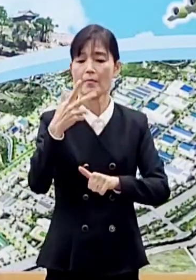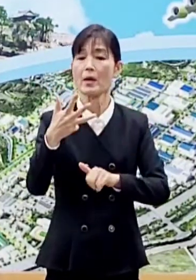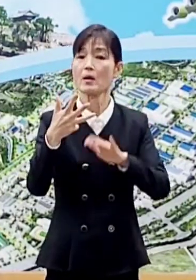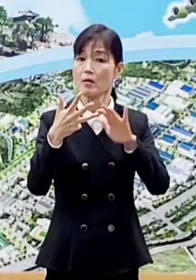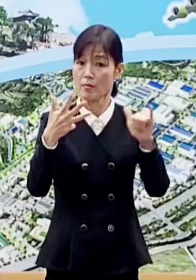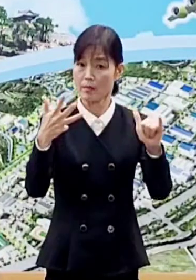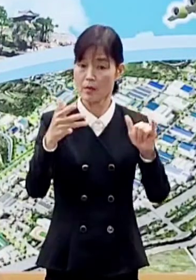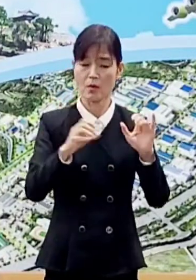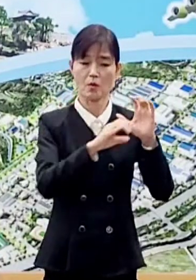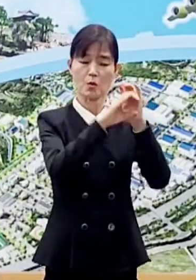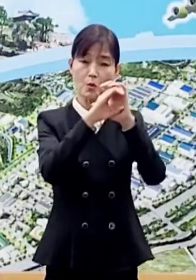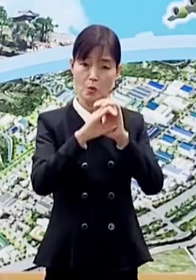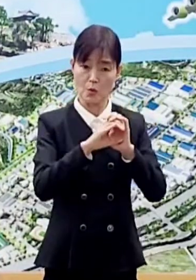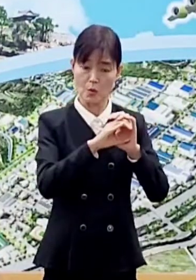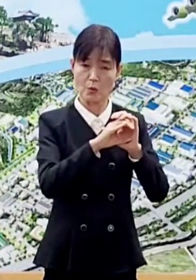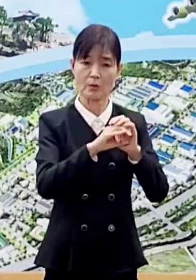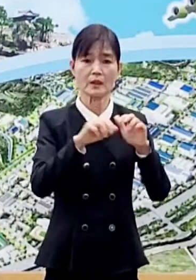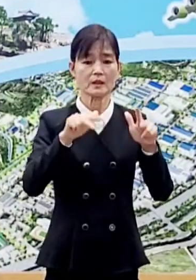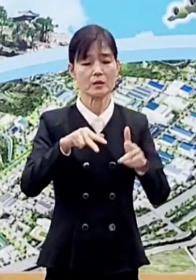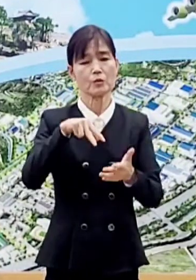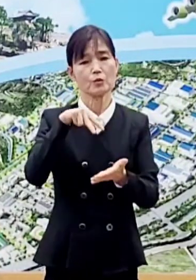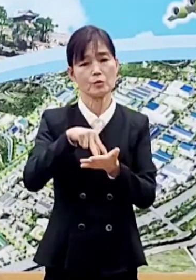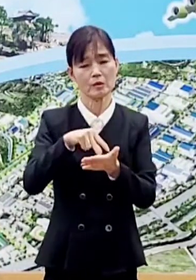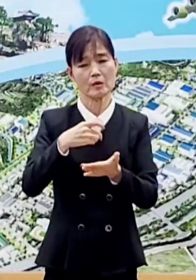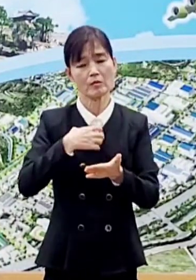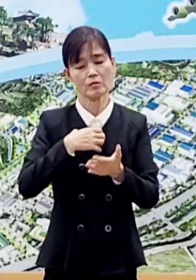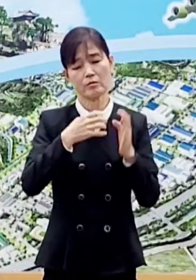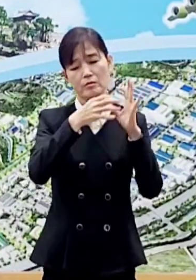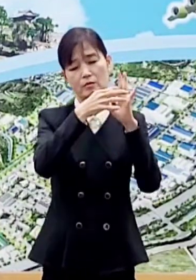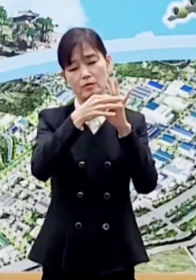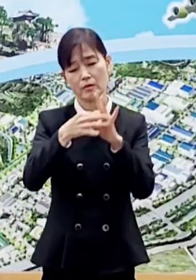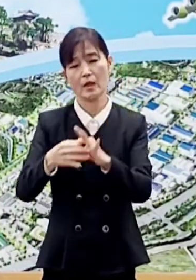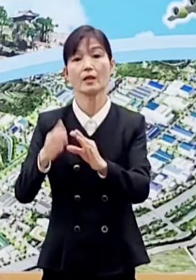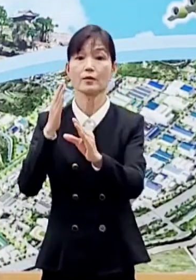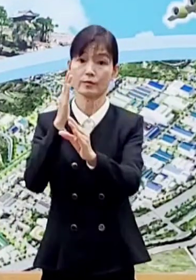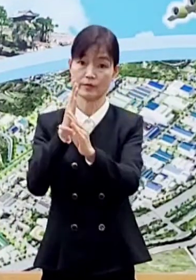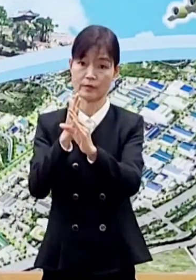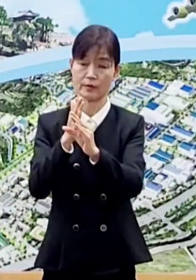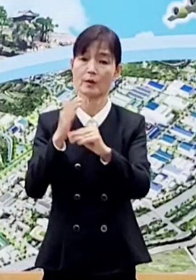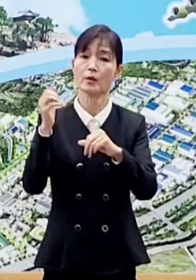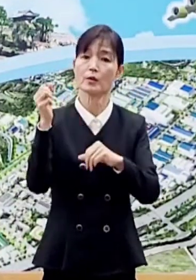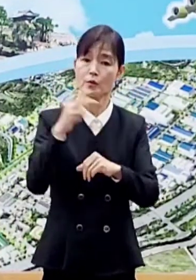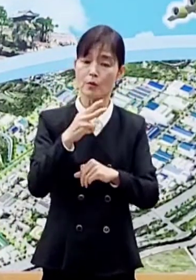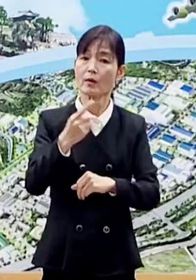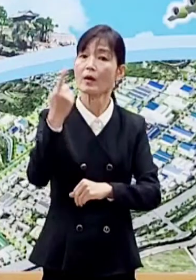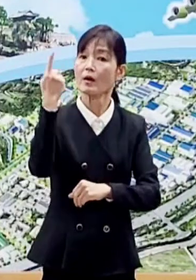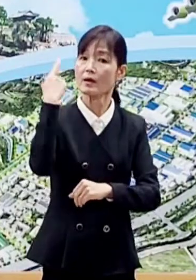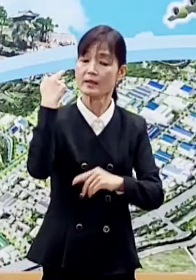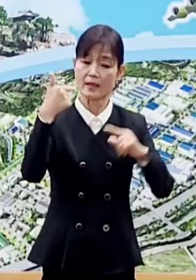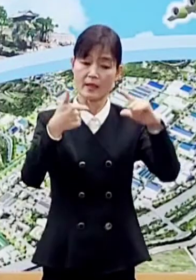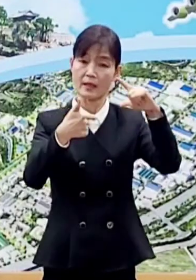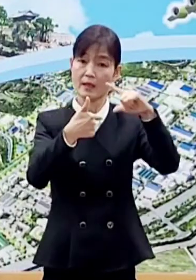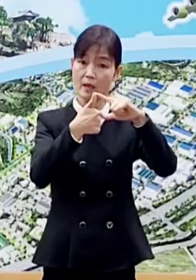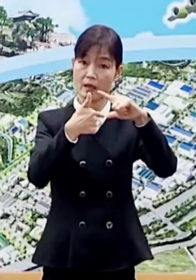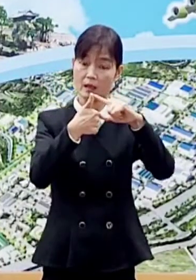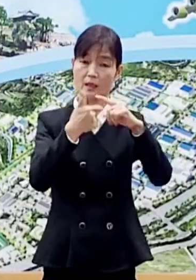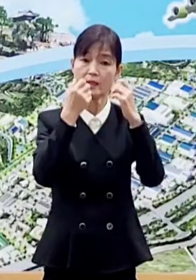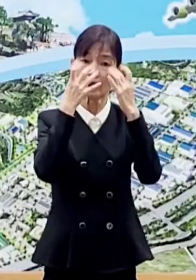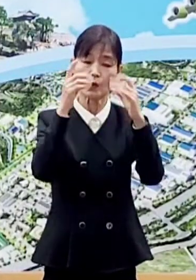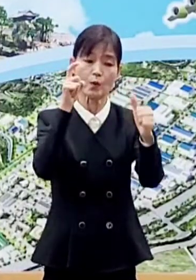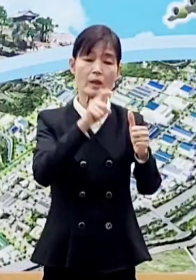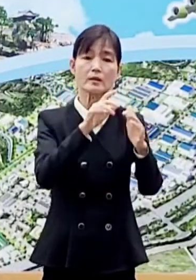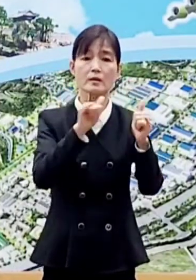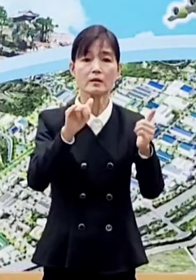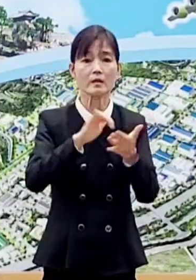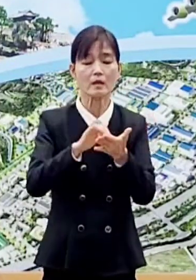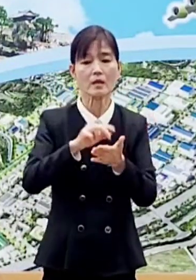등으로 코로나19 감염 위기 상황이 지속되고 있습니다. 또한 어제 경남도 내 신규